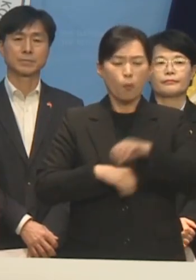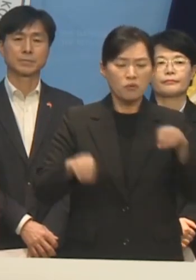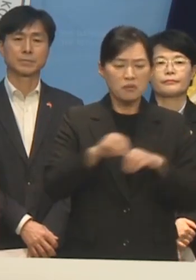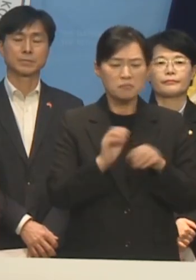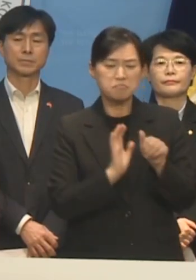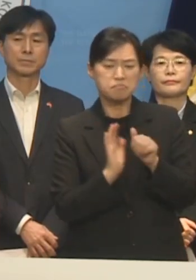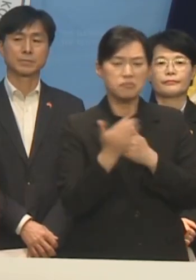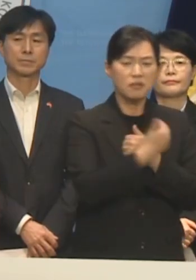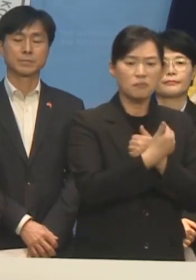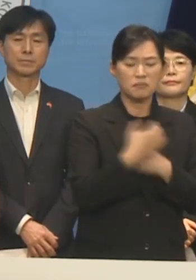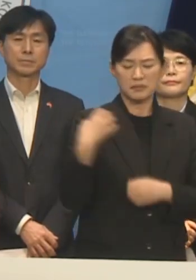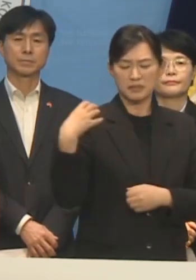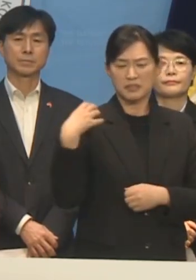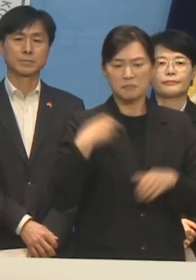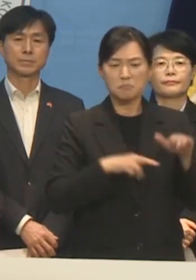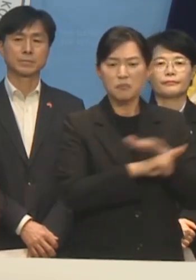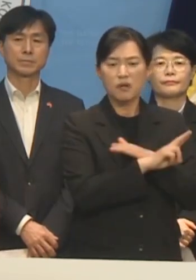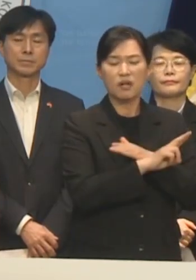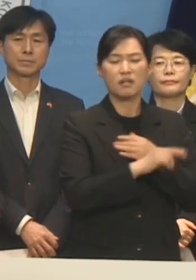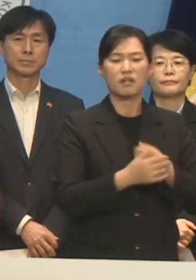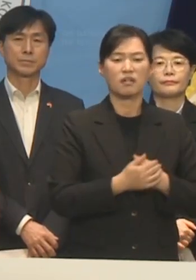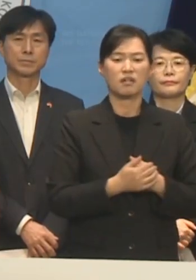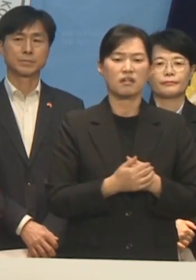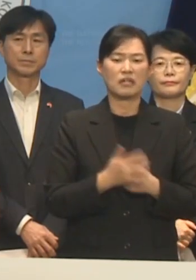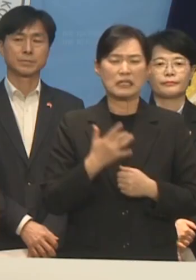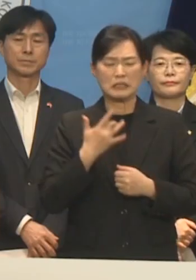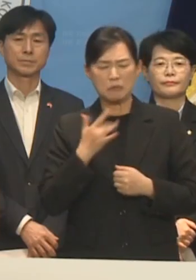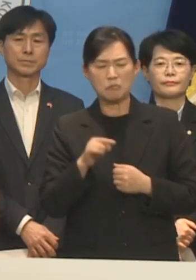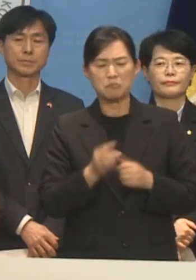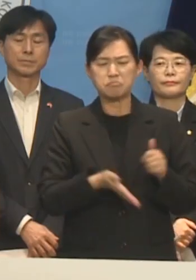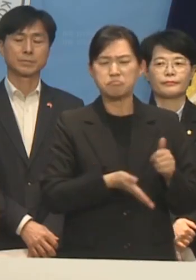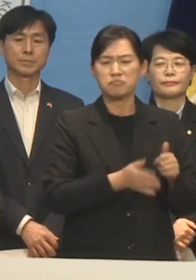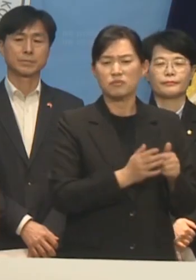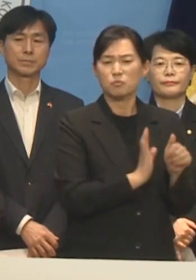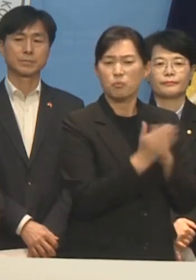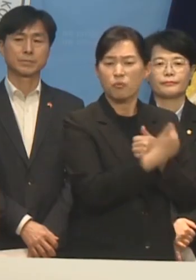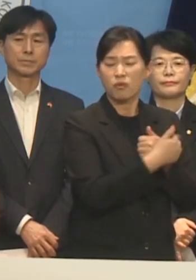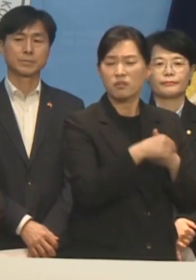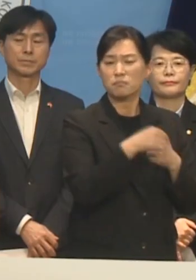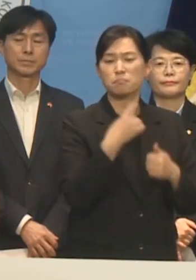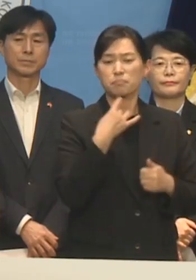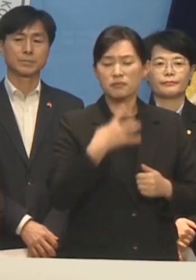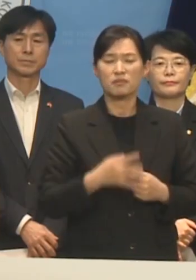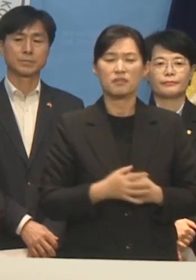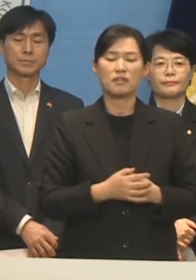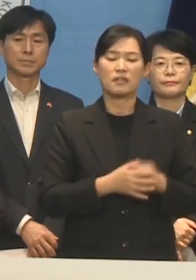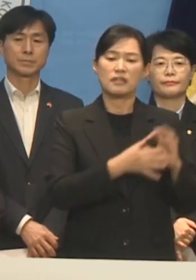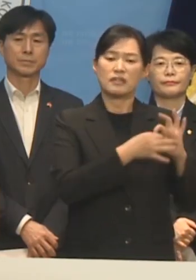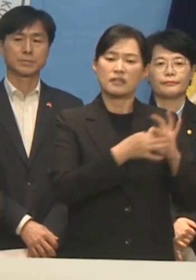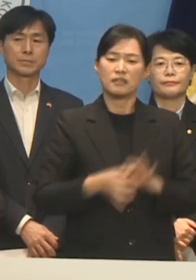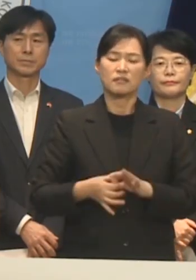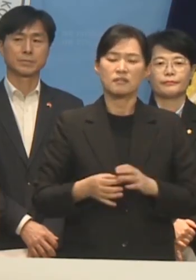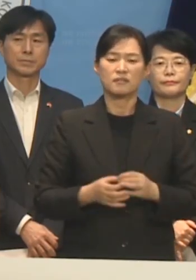은폐하고 그 책임 회피와 혐오를 부추기는 행태로 일관하여